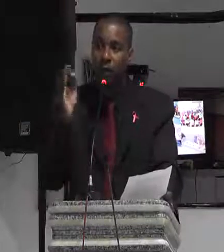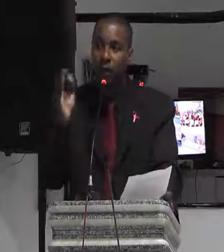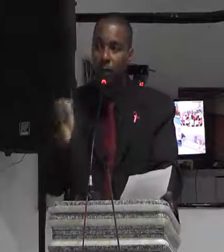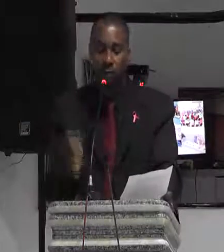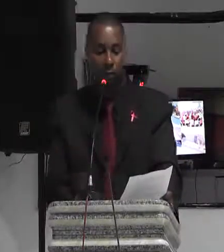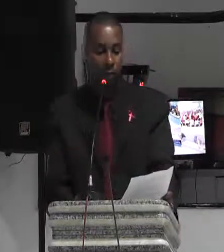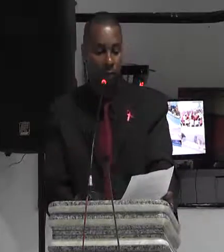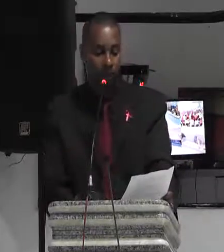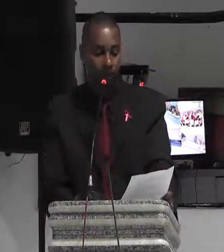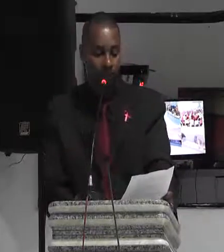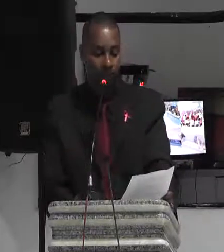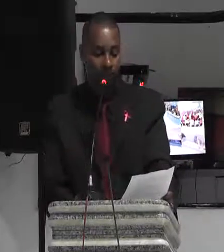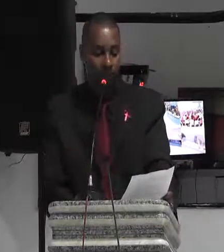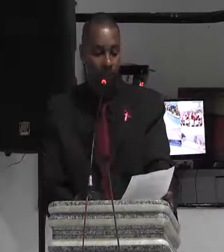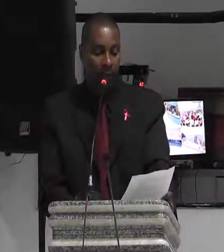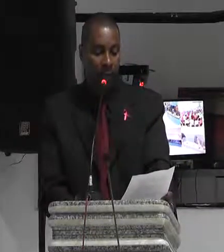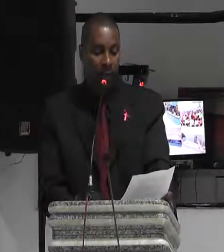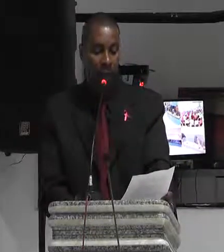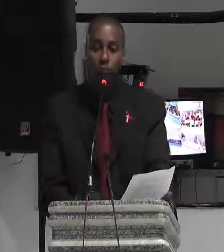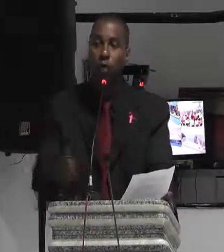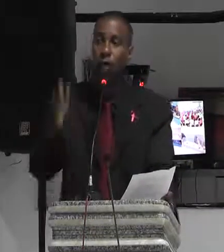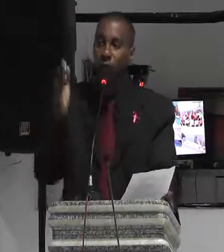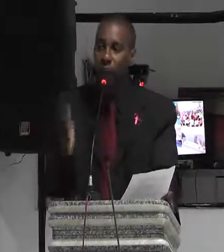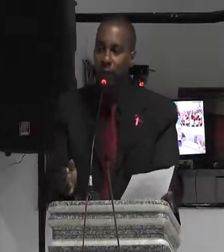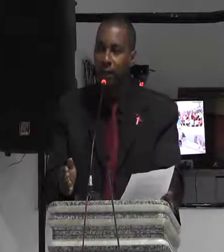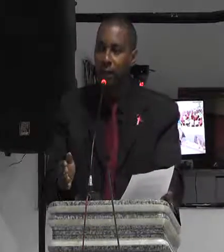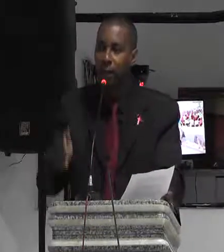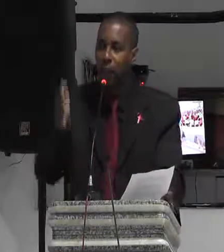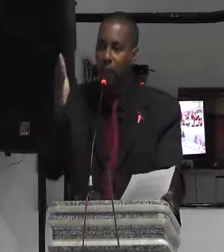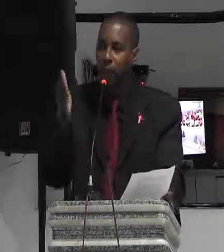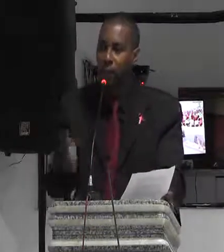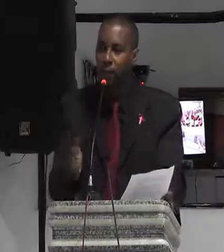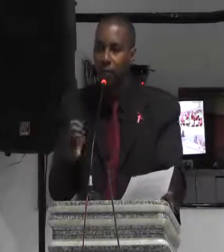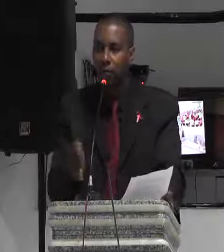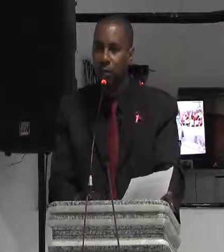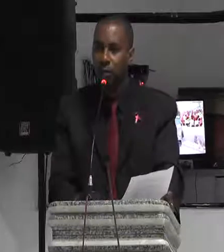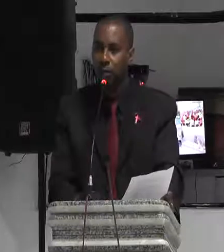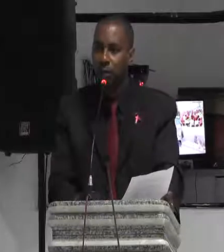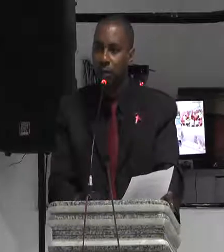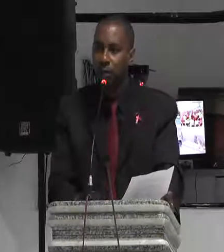81,2% das obras concluídas. Tanhaçu,